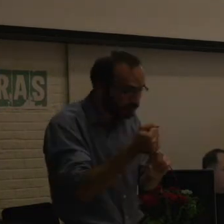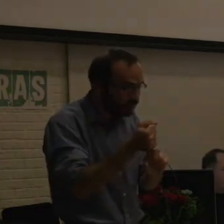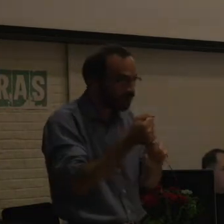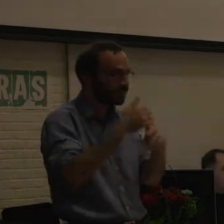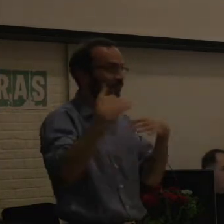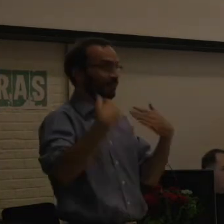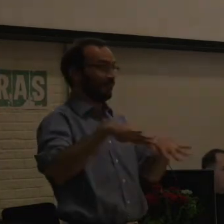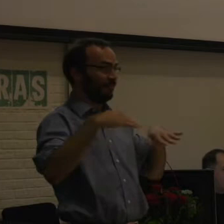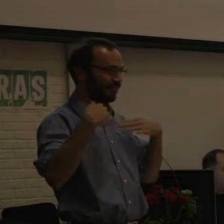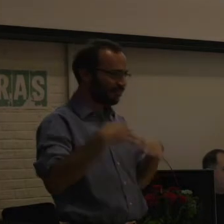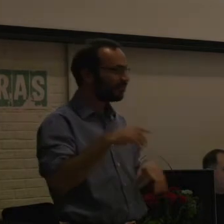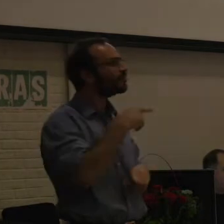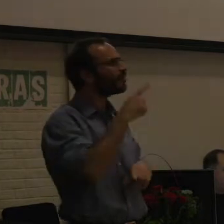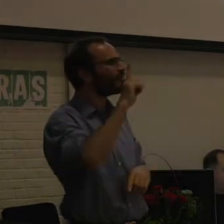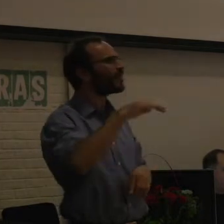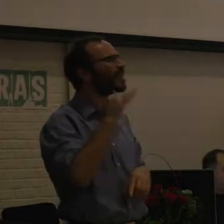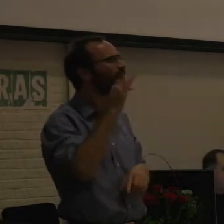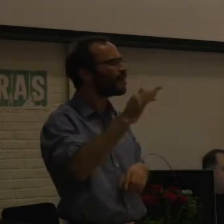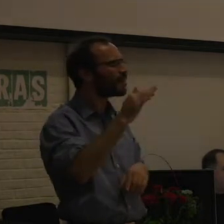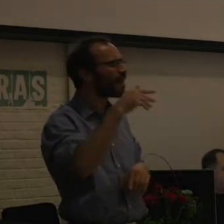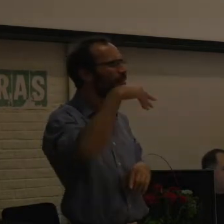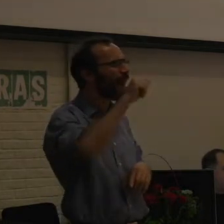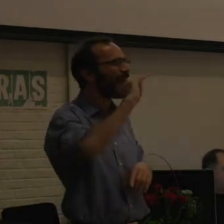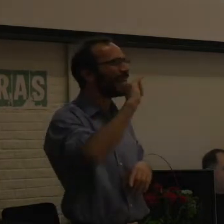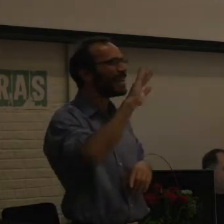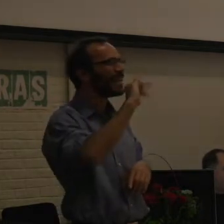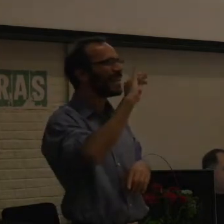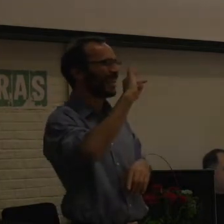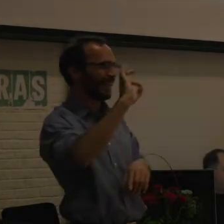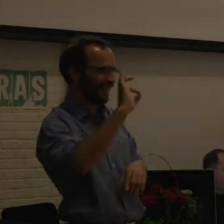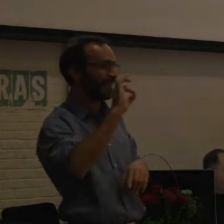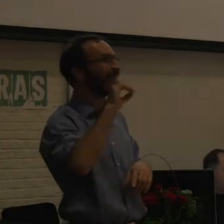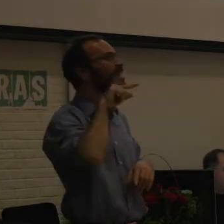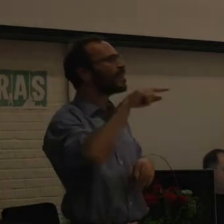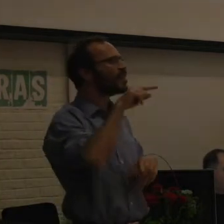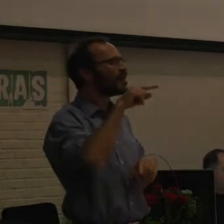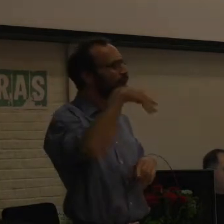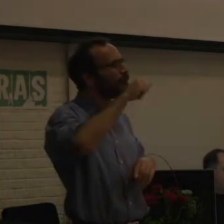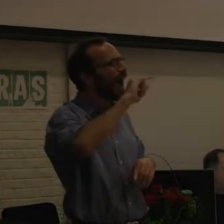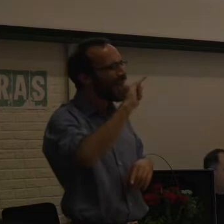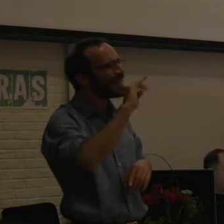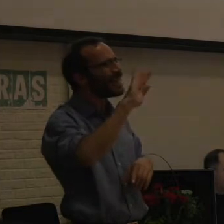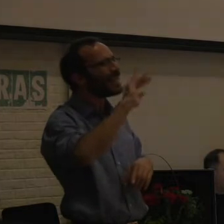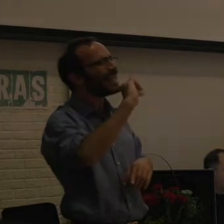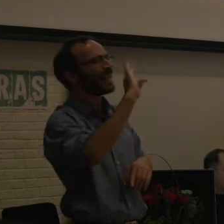hablo de Mairit. Mairit es el nombre con el que conocemos la ciudad antigua de Madrid en